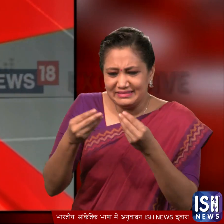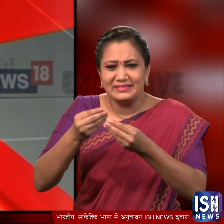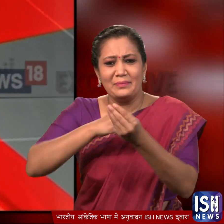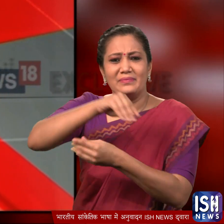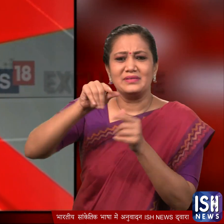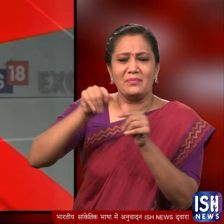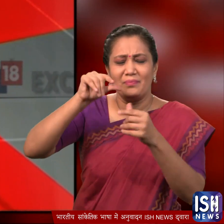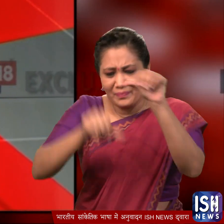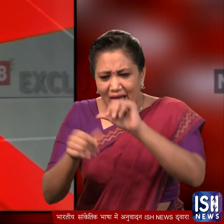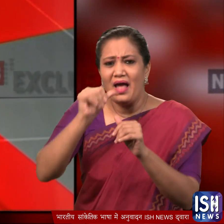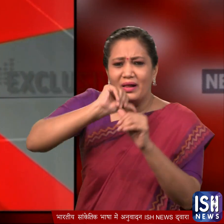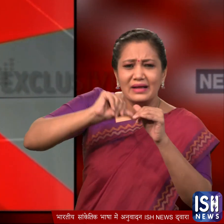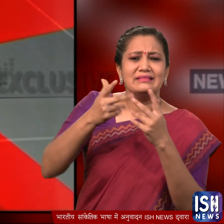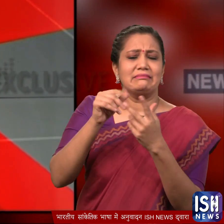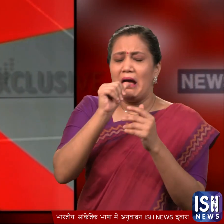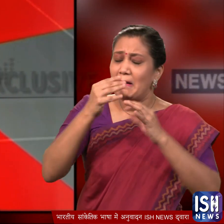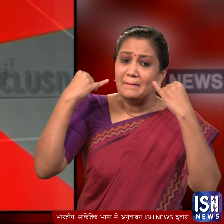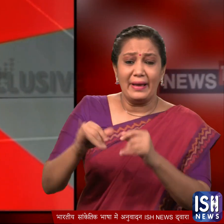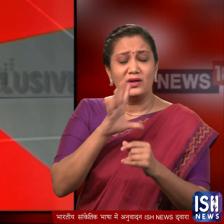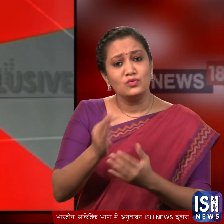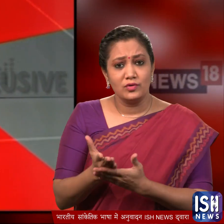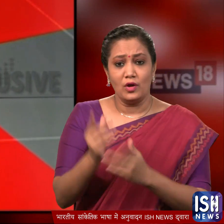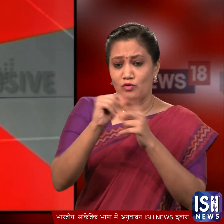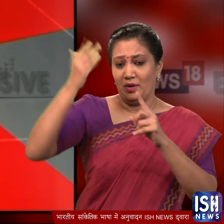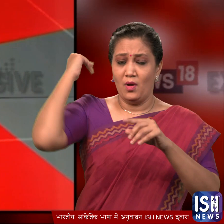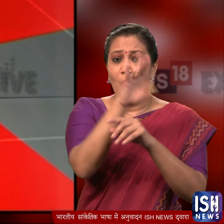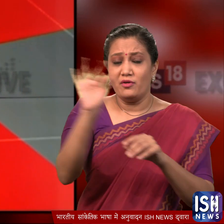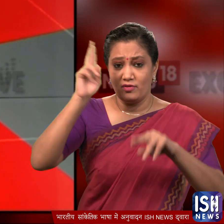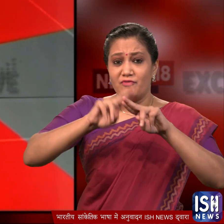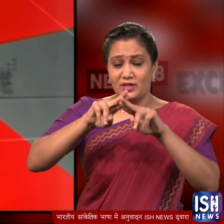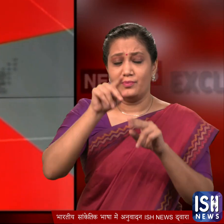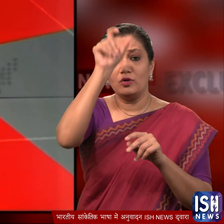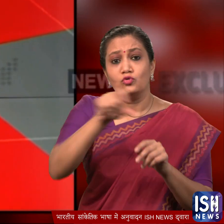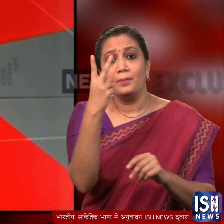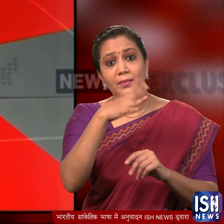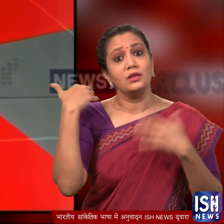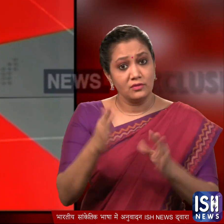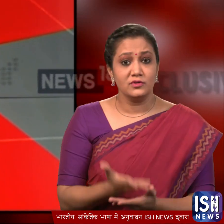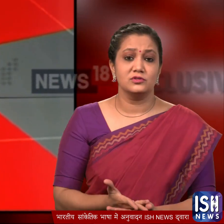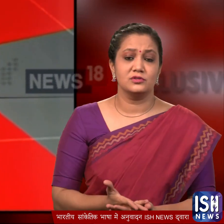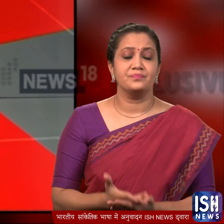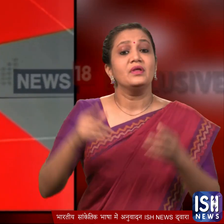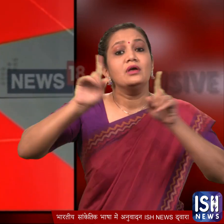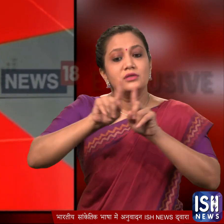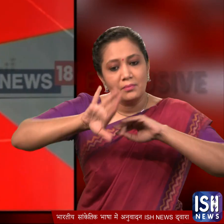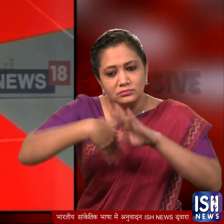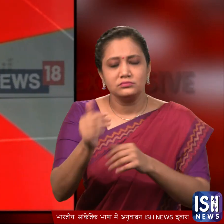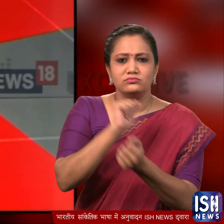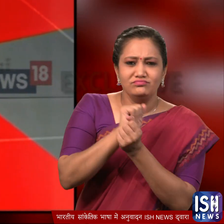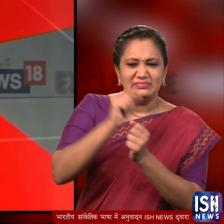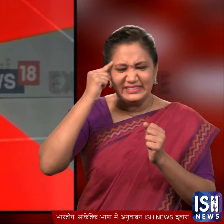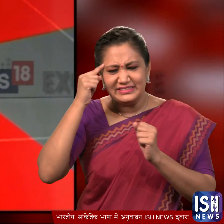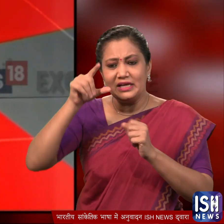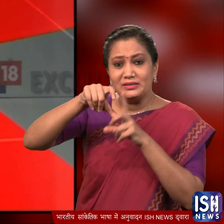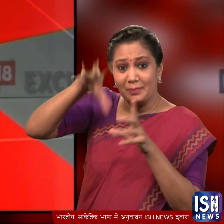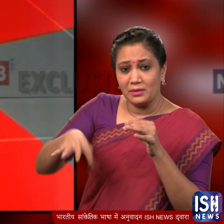वाली कच्ची शराब के नाम पर जहर तो बिक ही रहा है। एक हफ्ता पहले यूपी के फतेहपुर में जहरीली शराब पीने से 2 लोग मर गए थे। उसी के बाद पुलिस और